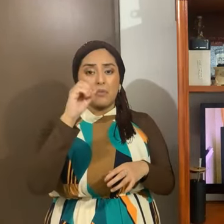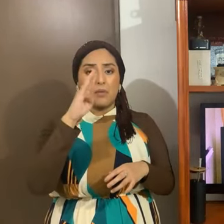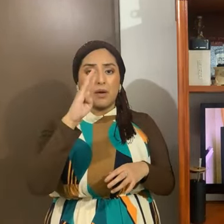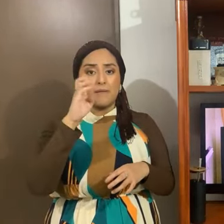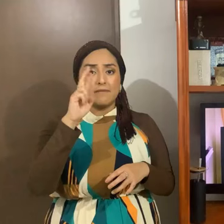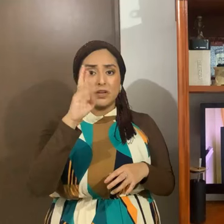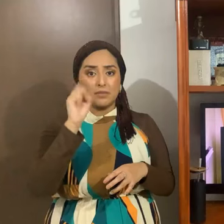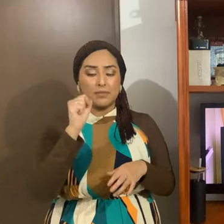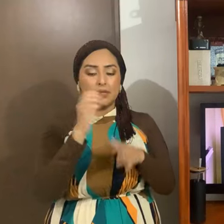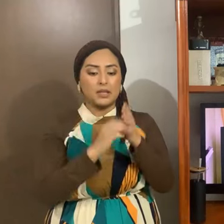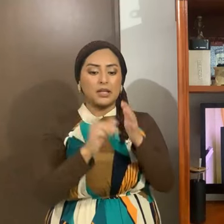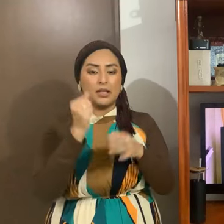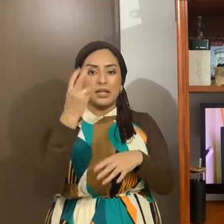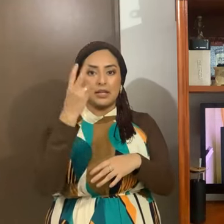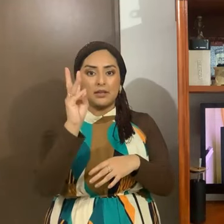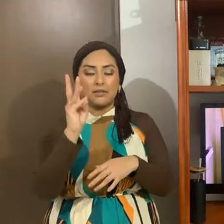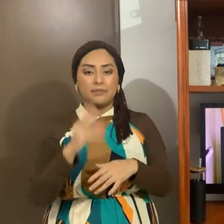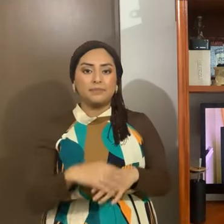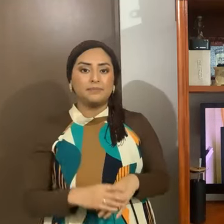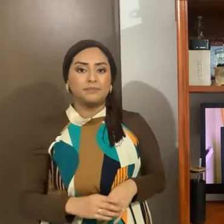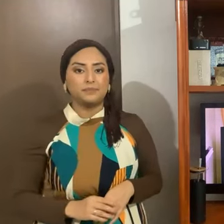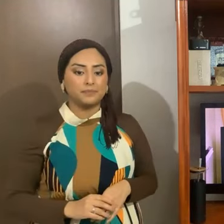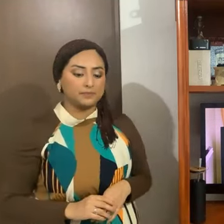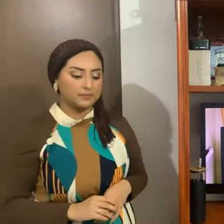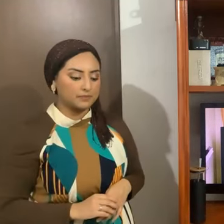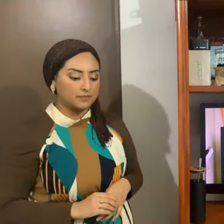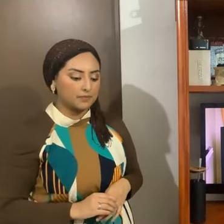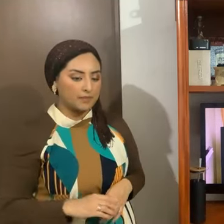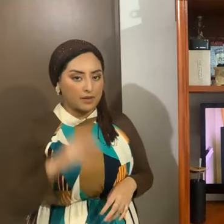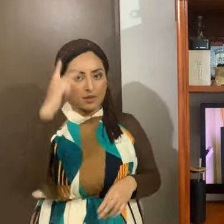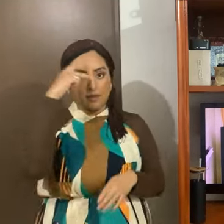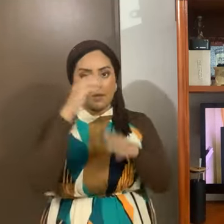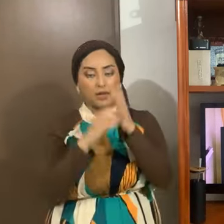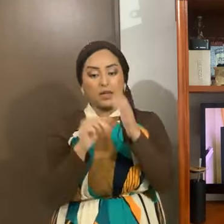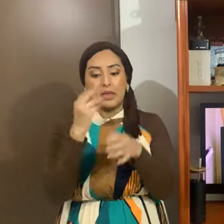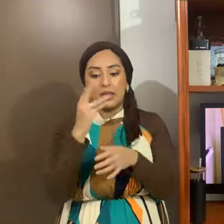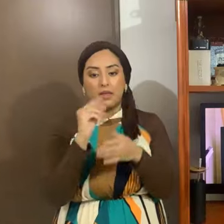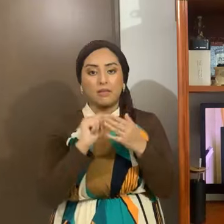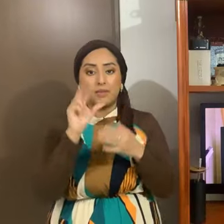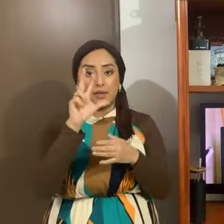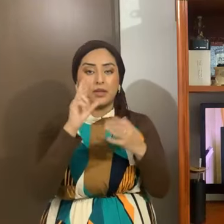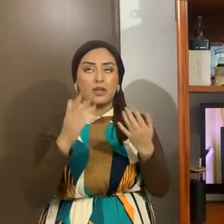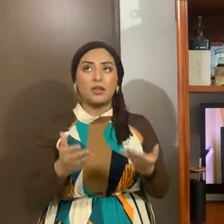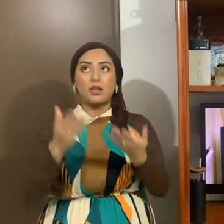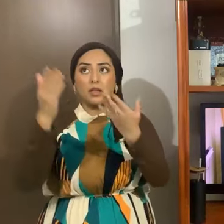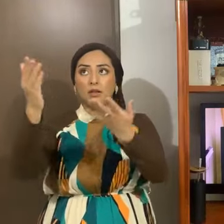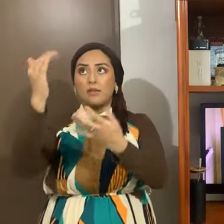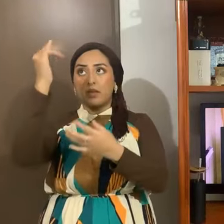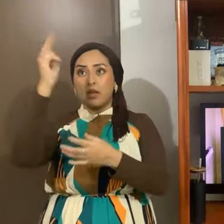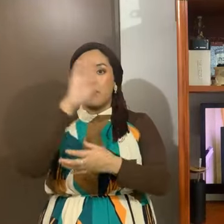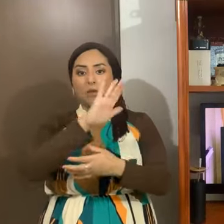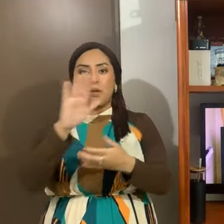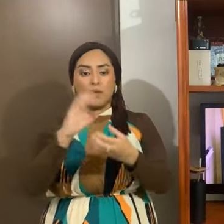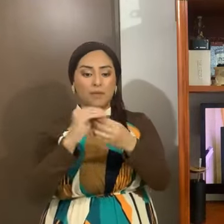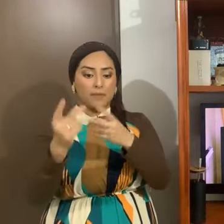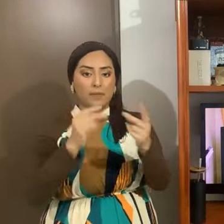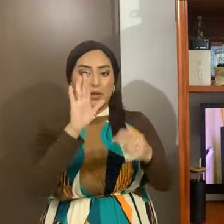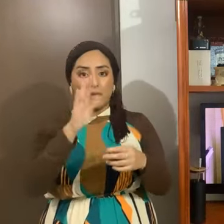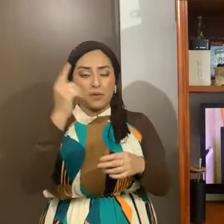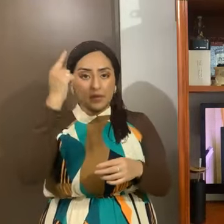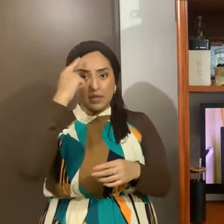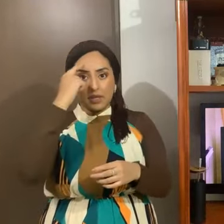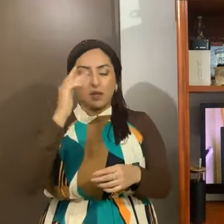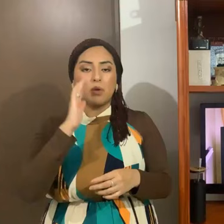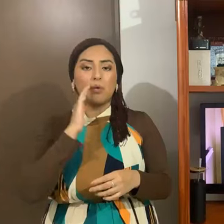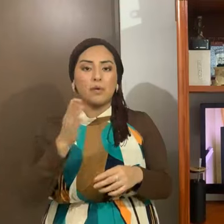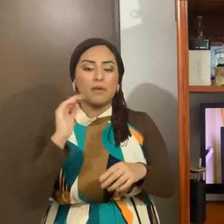16. Proverbios 16, verso 3. Encomienda a Yahweh tus obras y tus